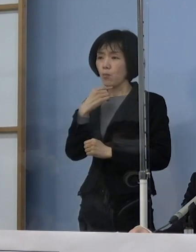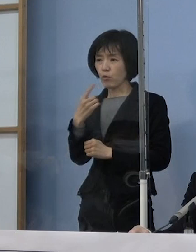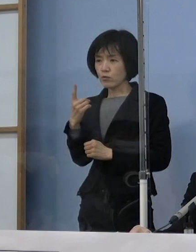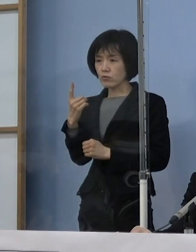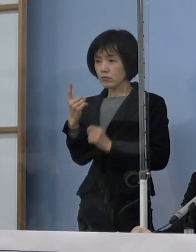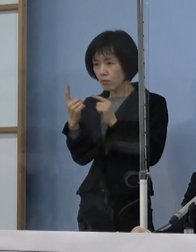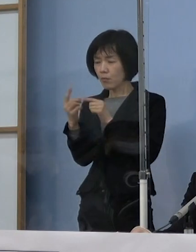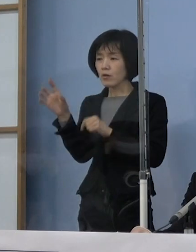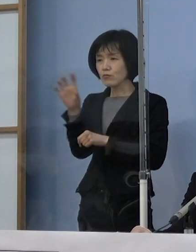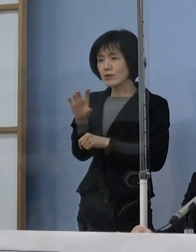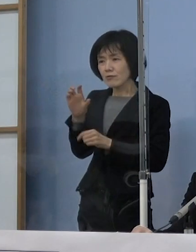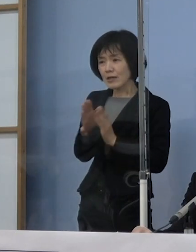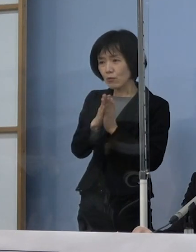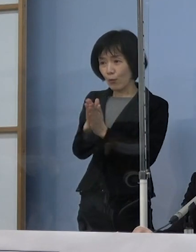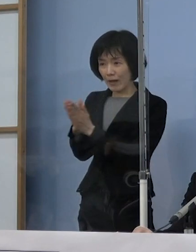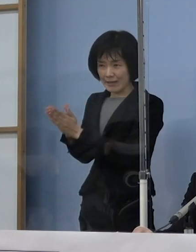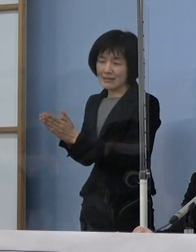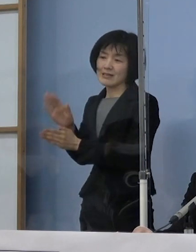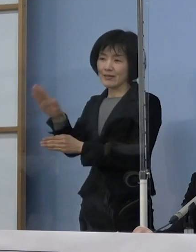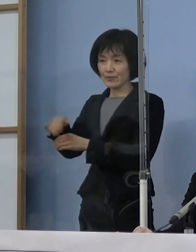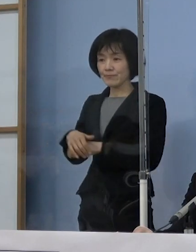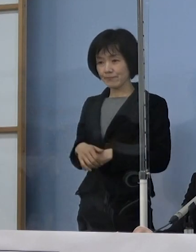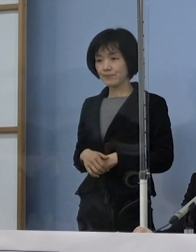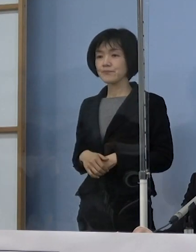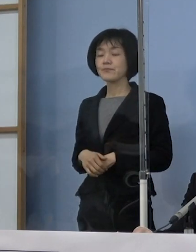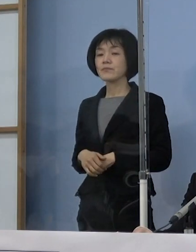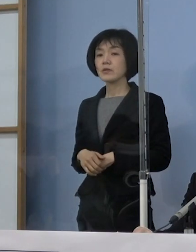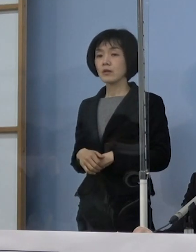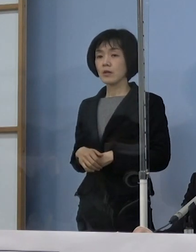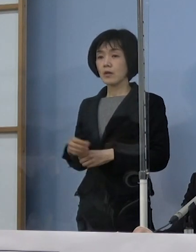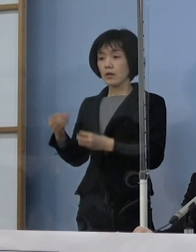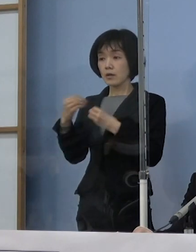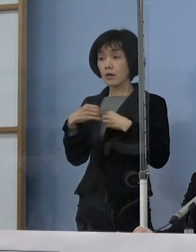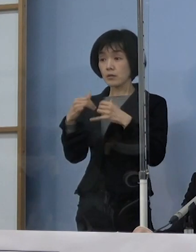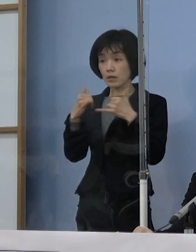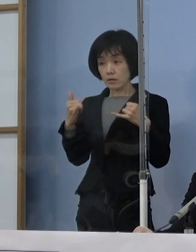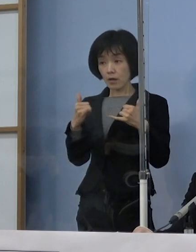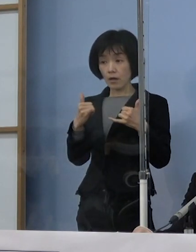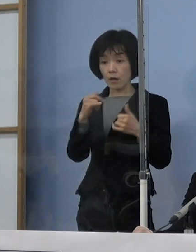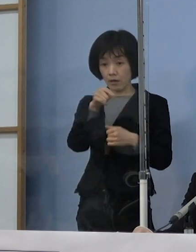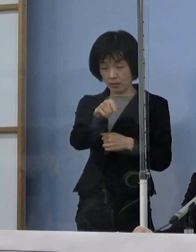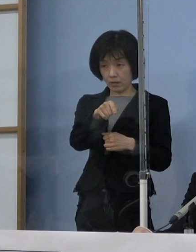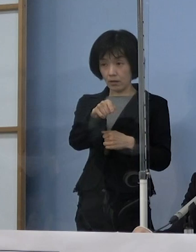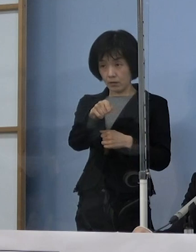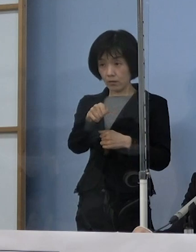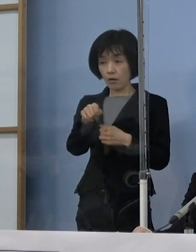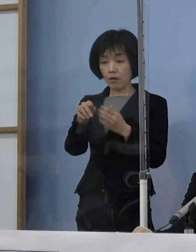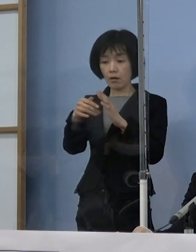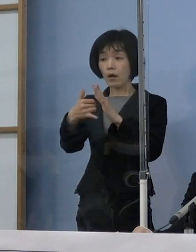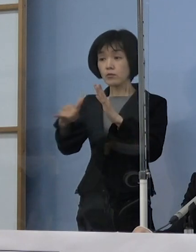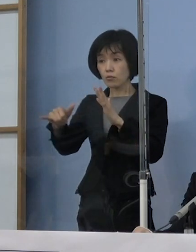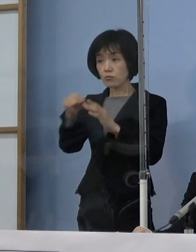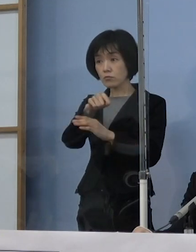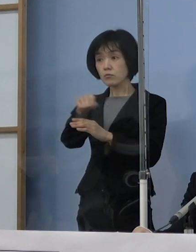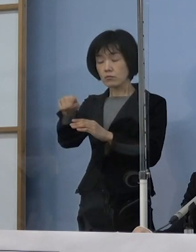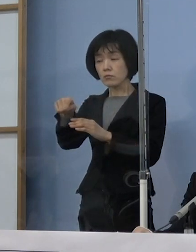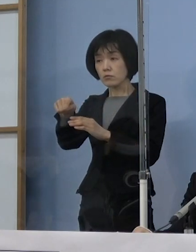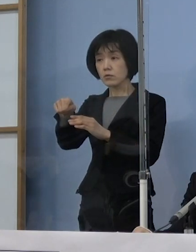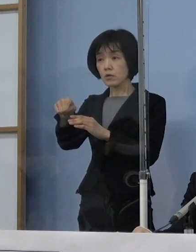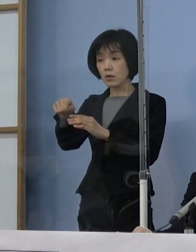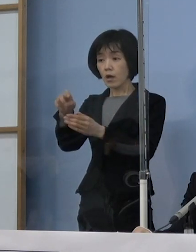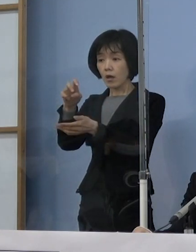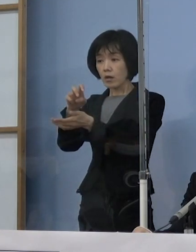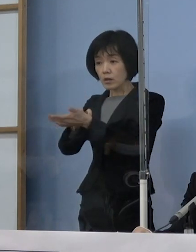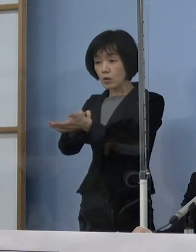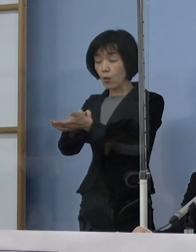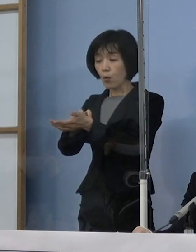繰り返しお願いをしていることでございますが、感染者ご本人、あるいはそのご家族、あるいは医療